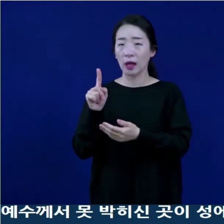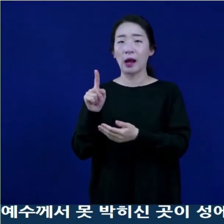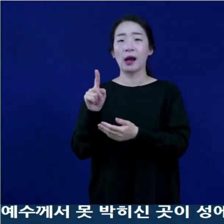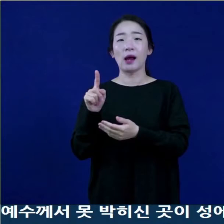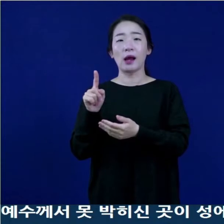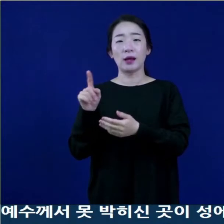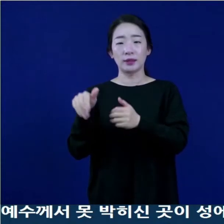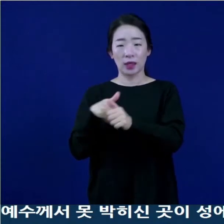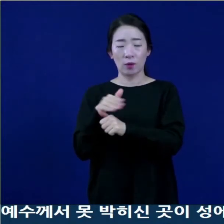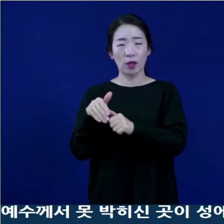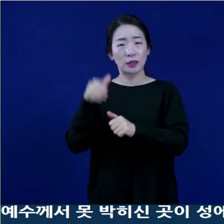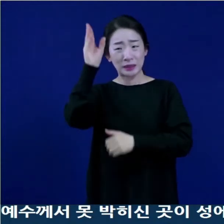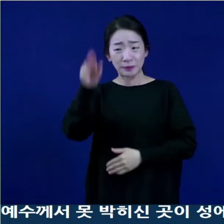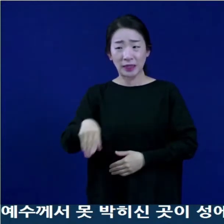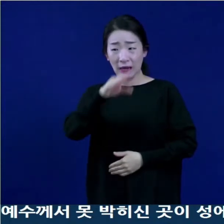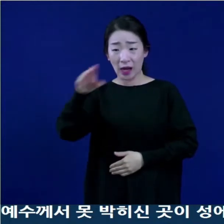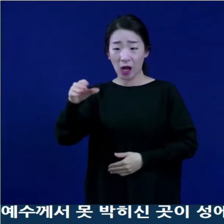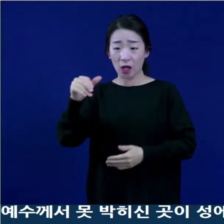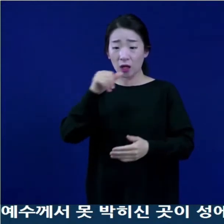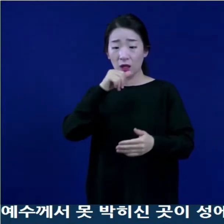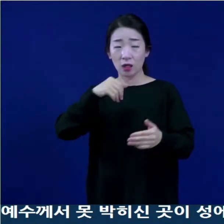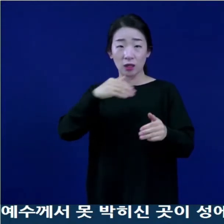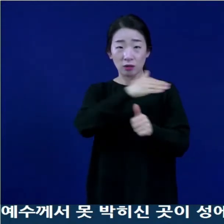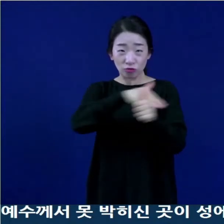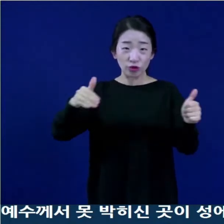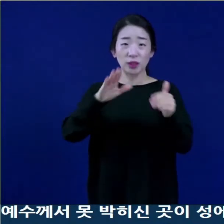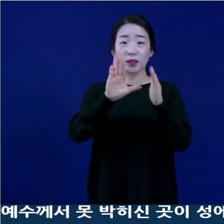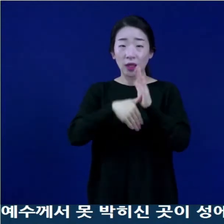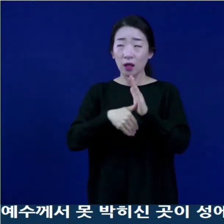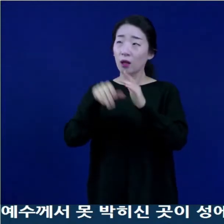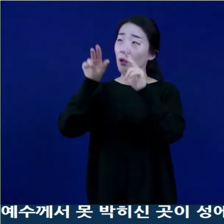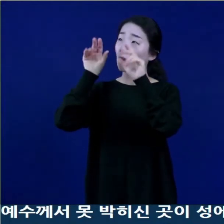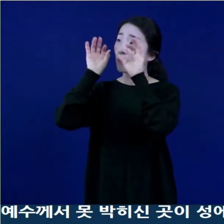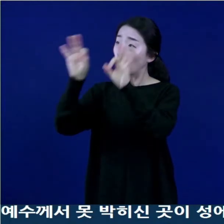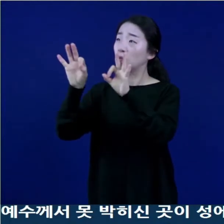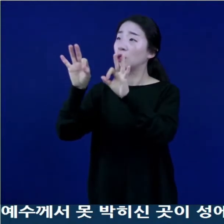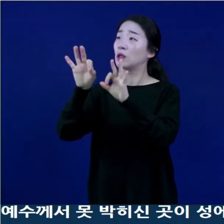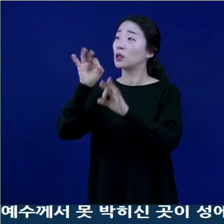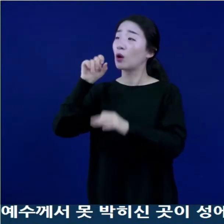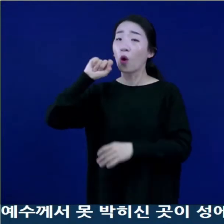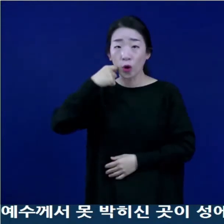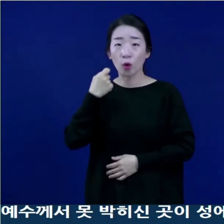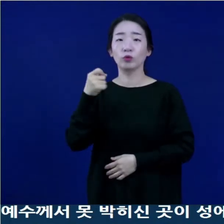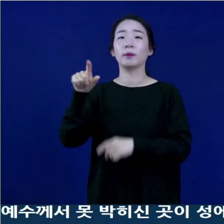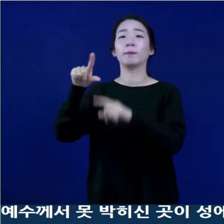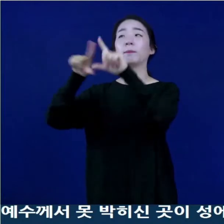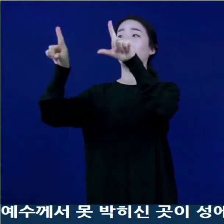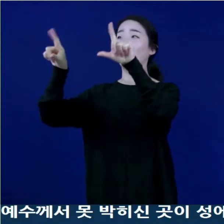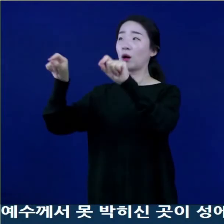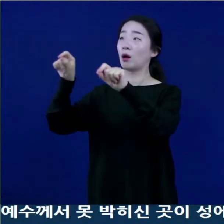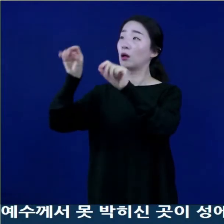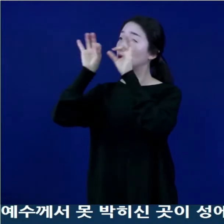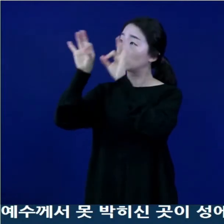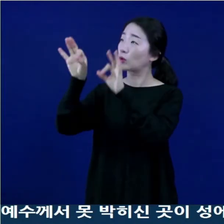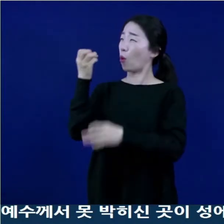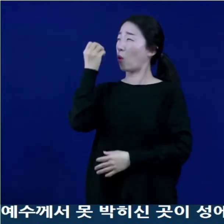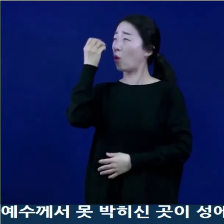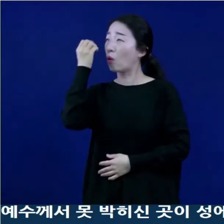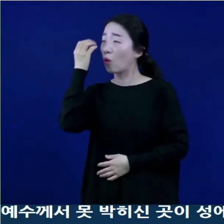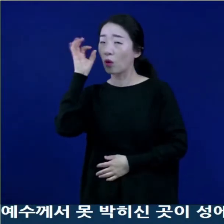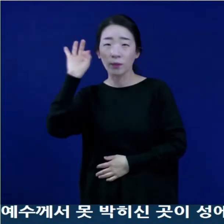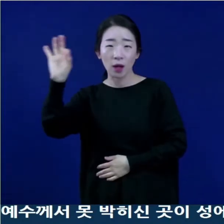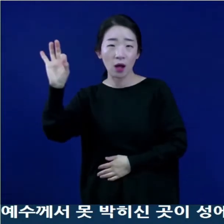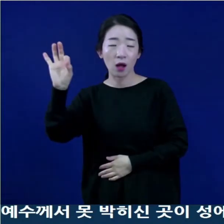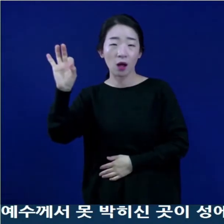속에서는 보기에 드문 그런 모습의 패가 달려 있었습니다. 이 패의 의도는 예수님이